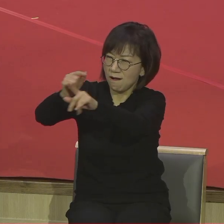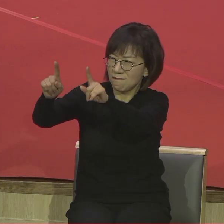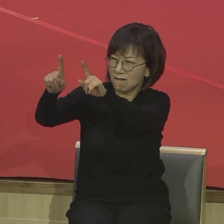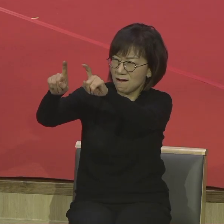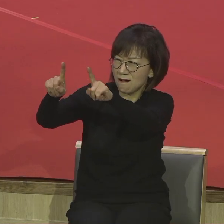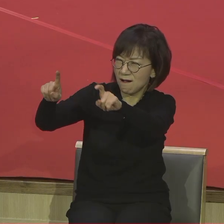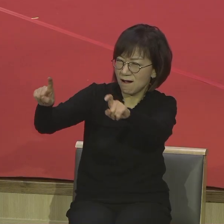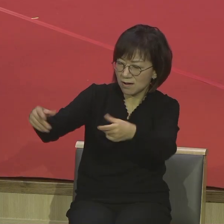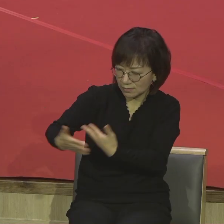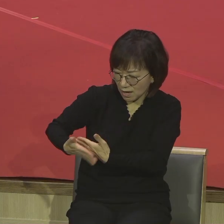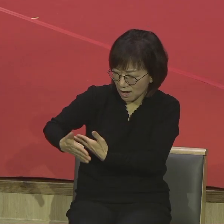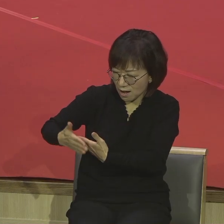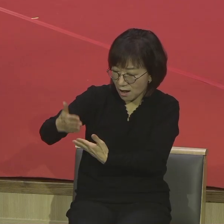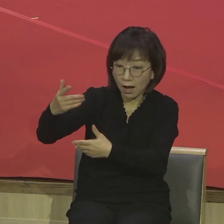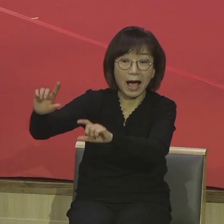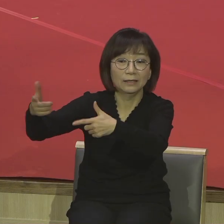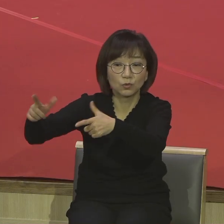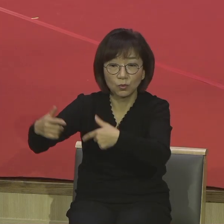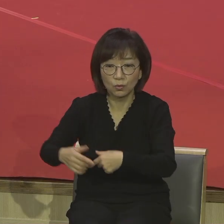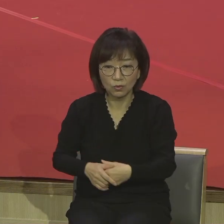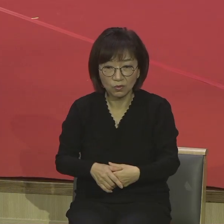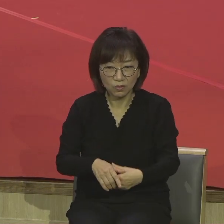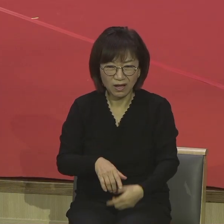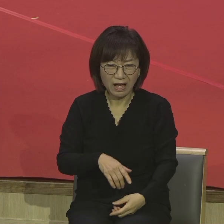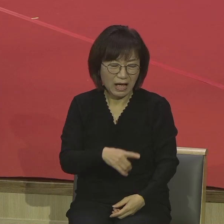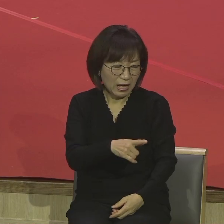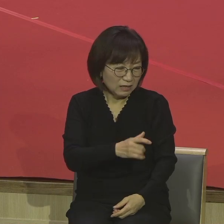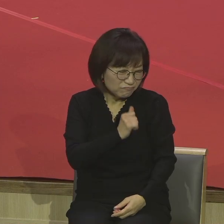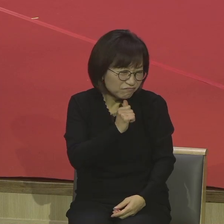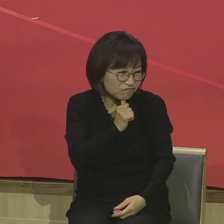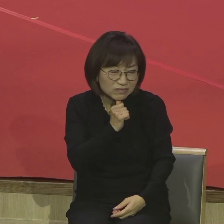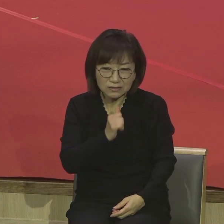초라한 마구간,